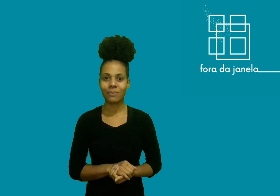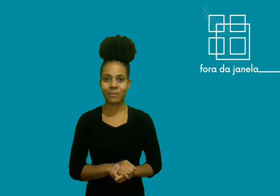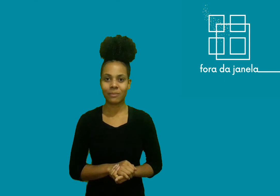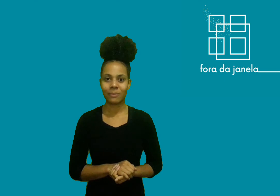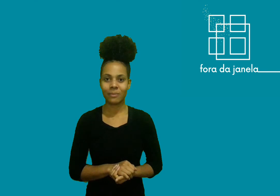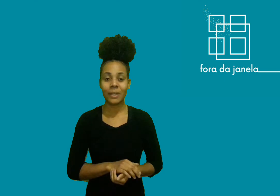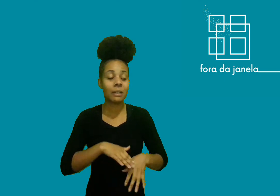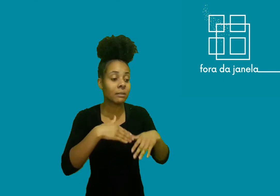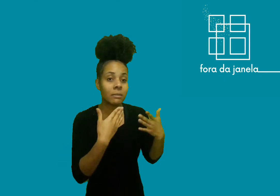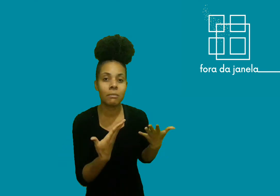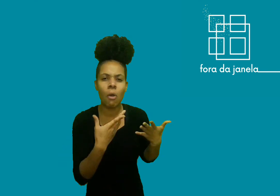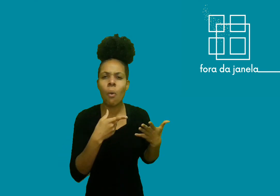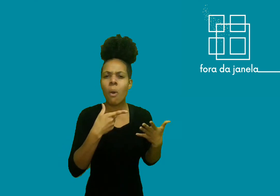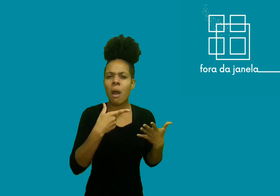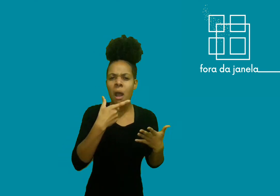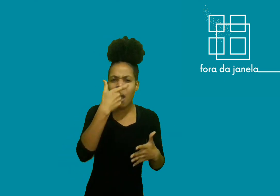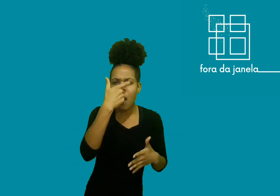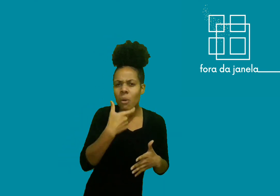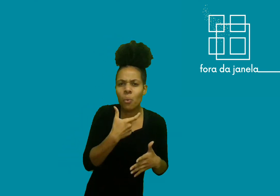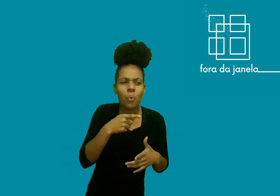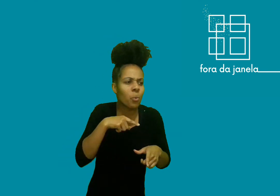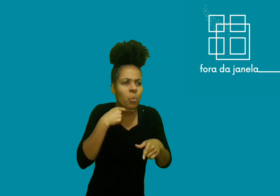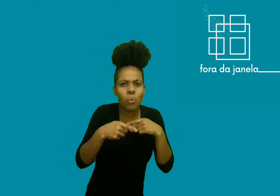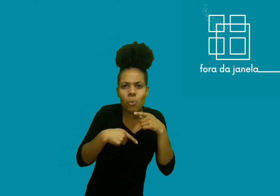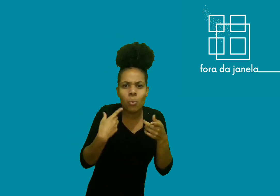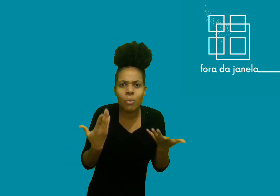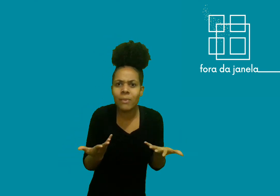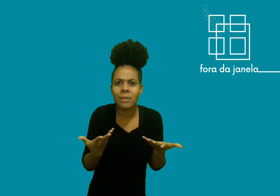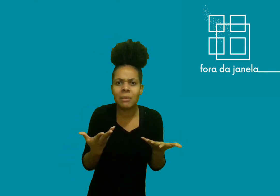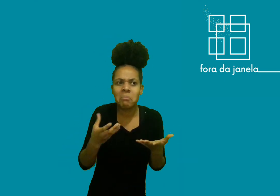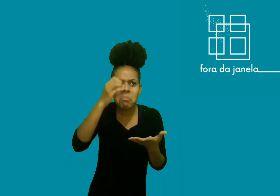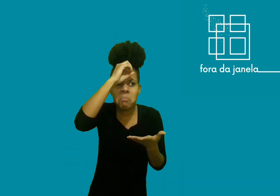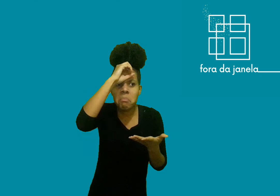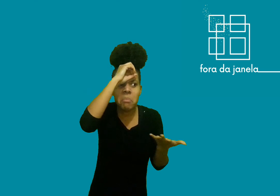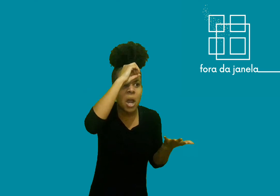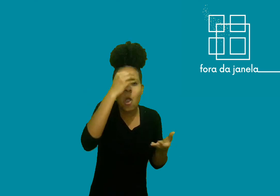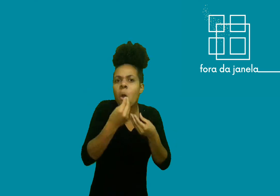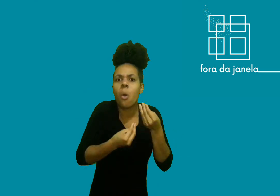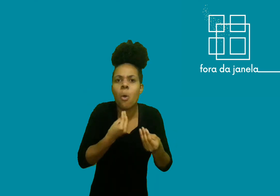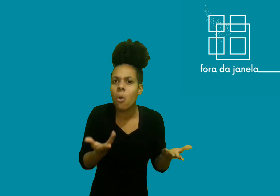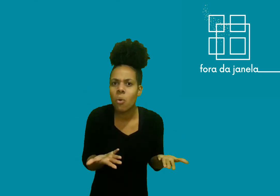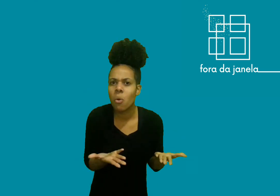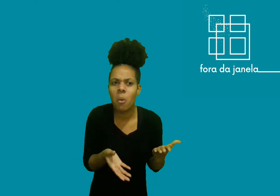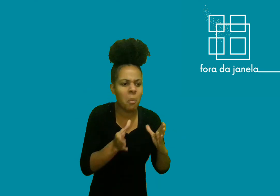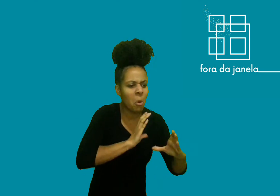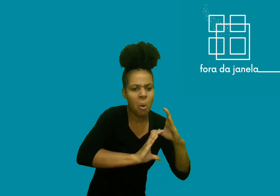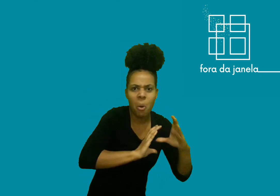como lidar e comecei a pesquisar sobre o que exatamente eu precisava fazer, como lidar com isso, como que eu poderia me comunicar